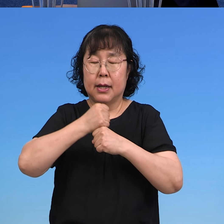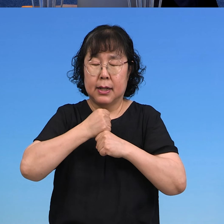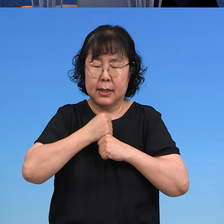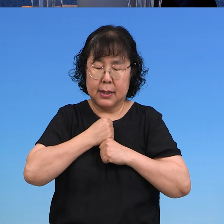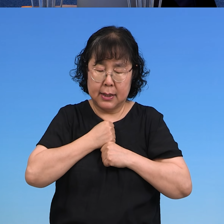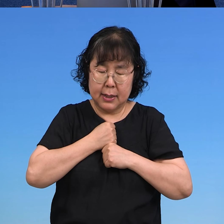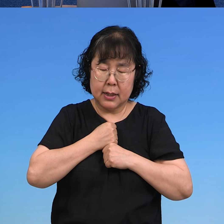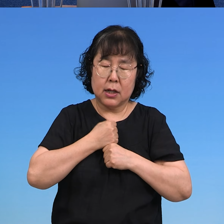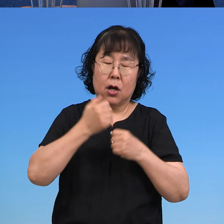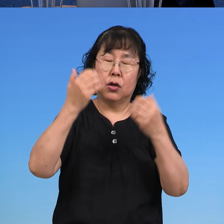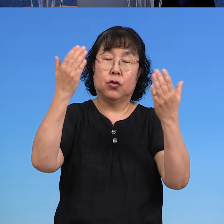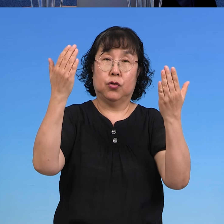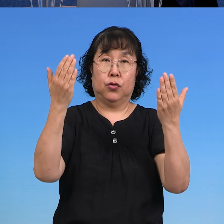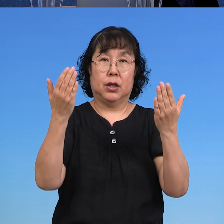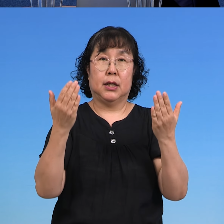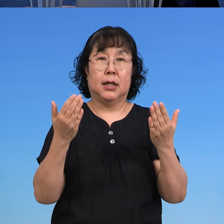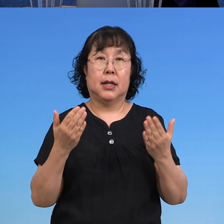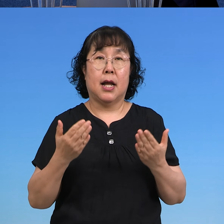놀라지 마라,